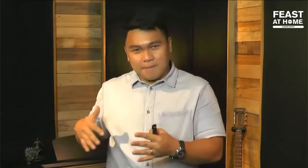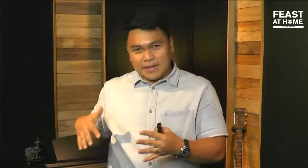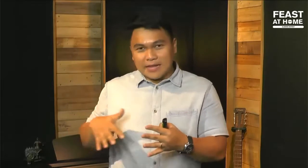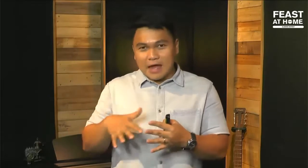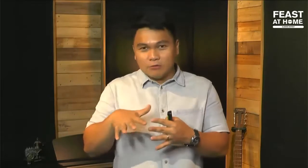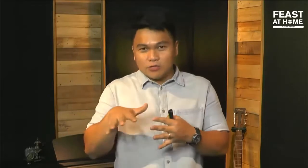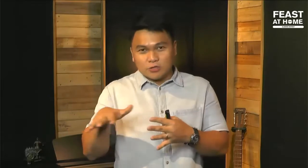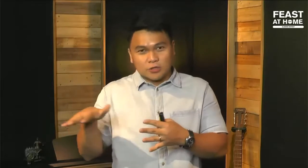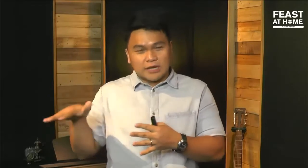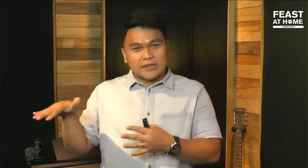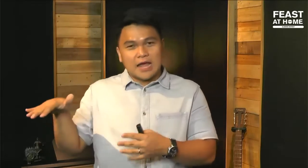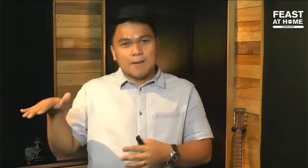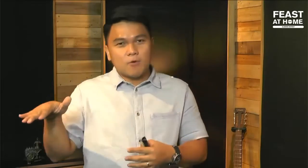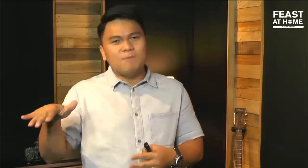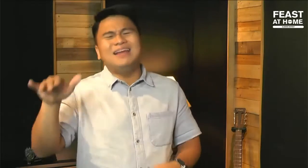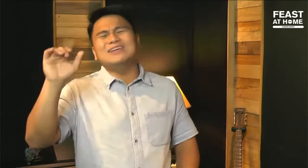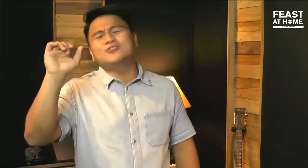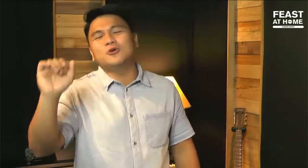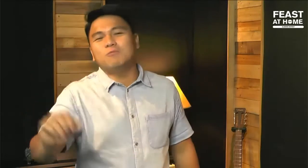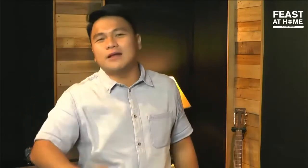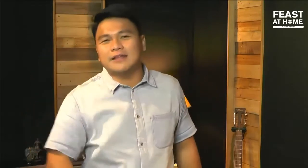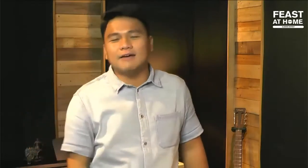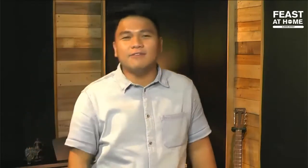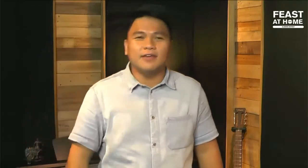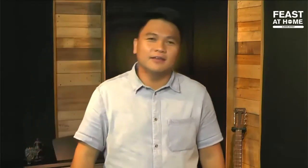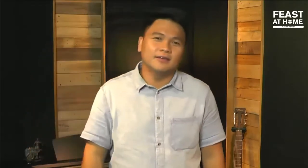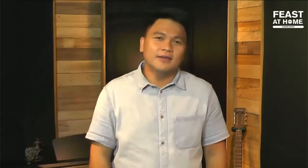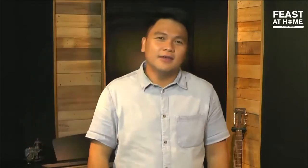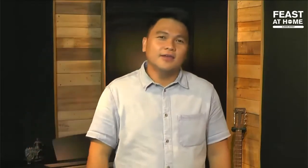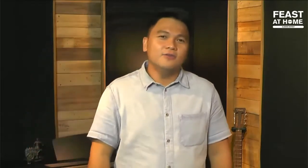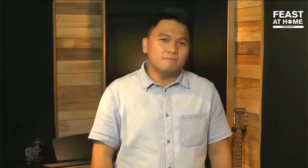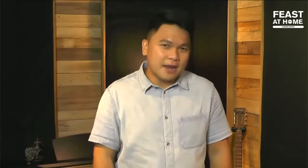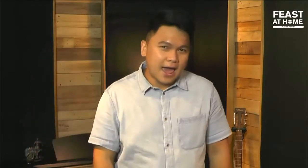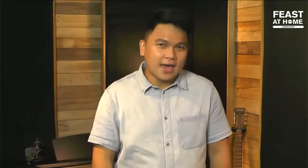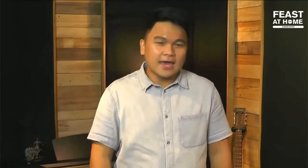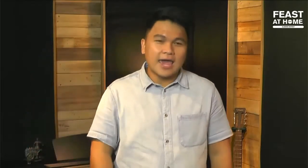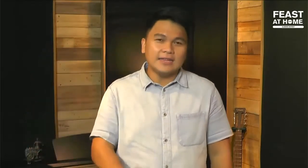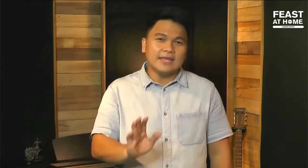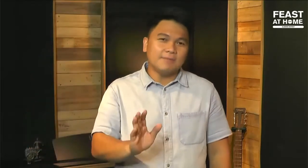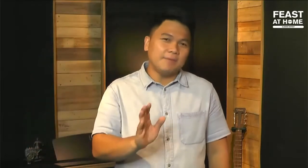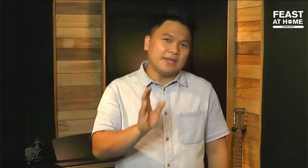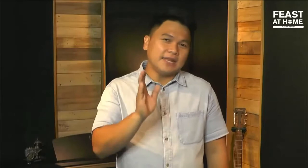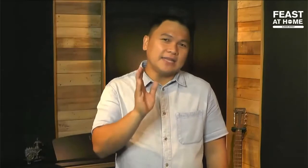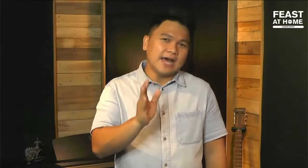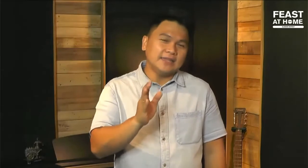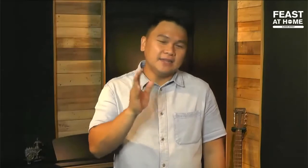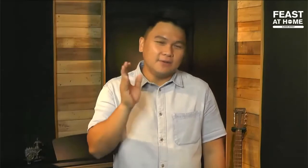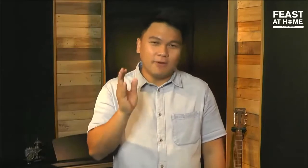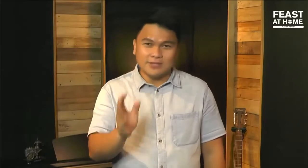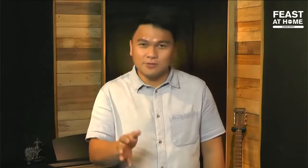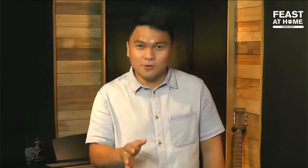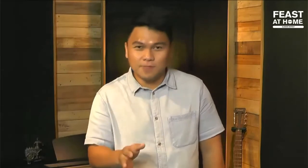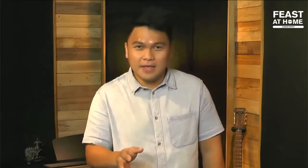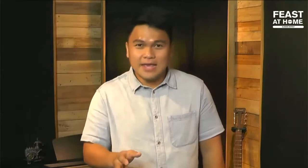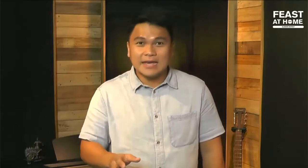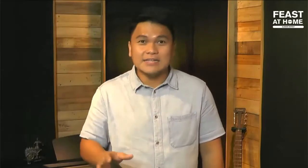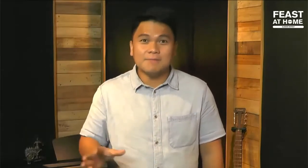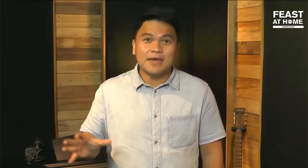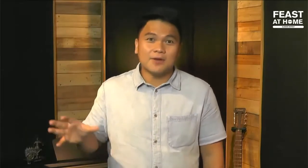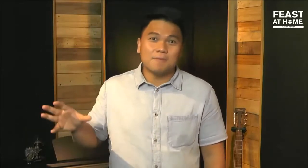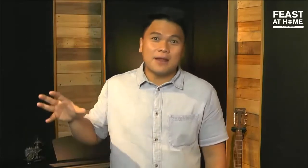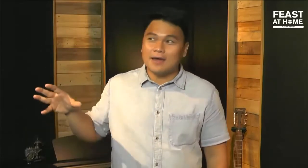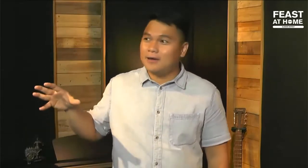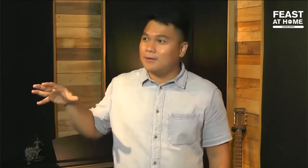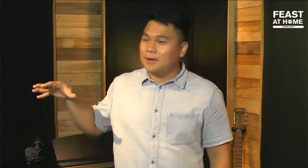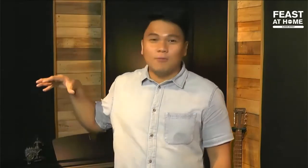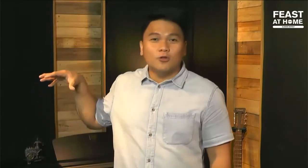ito na, padaan na ako doon sa shortcut na alam ko, biglang sobrang traffic. Yung pala, kaya hindi kami pinadadaan din ni Waze doon. Kasi